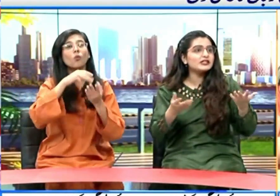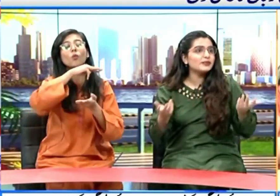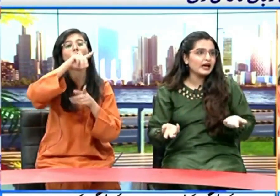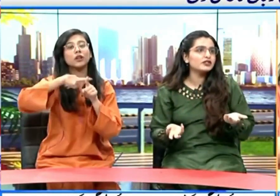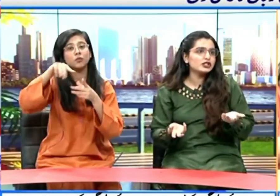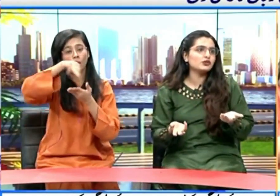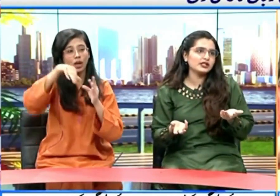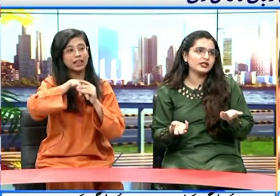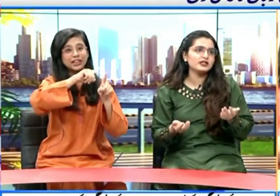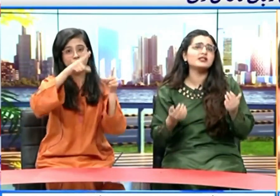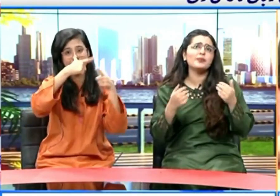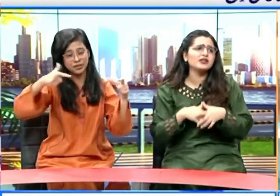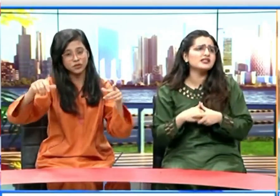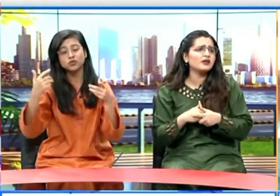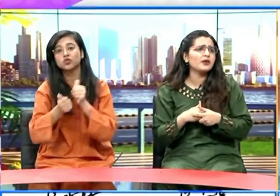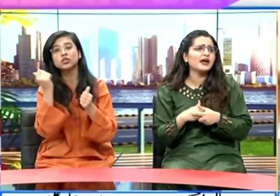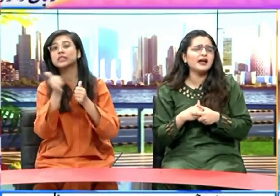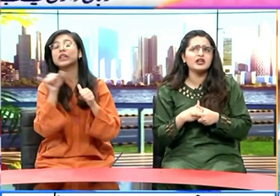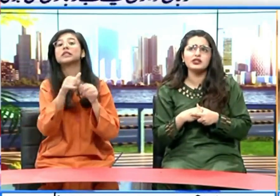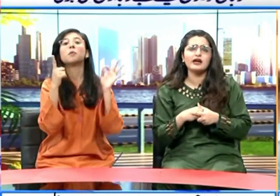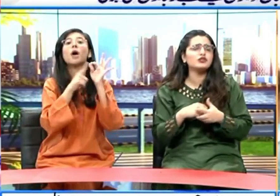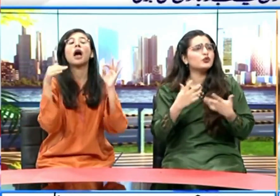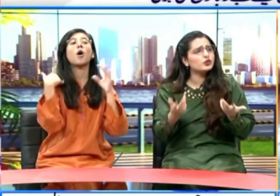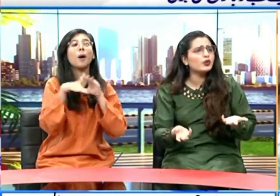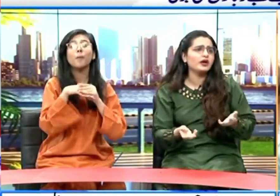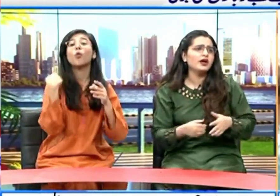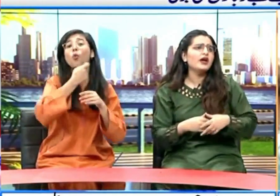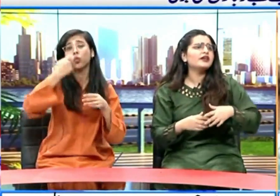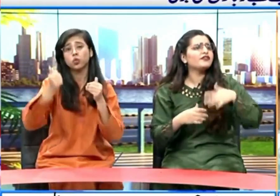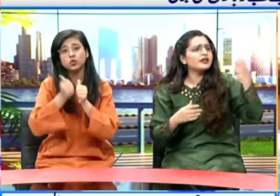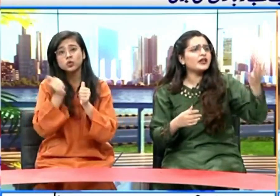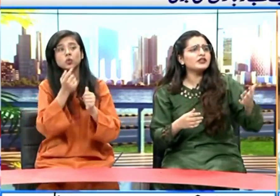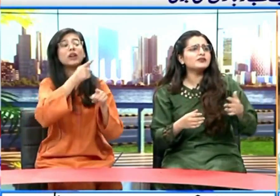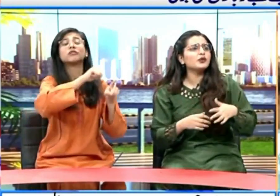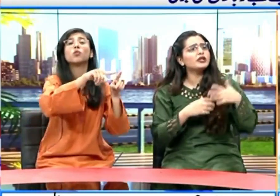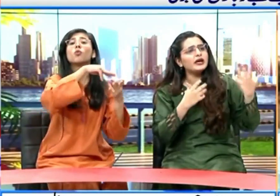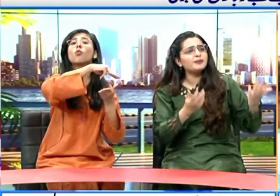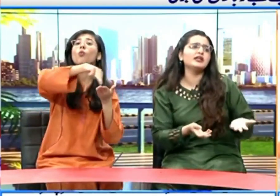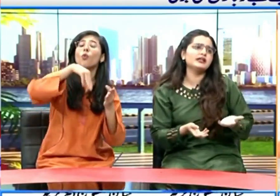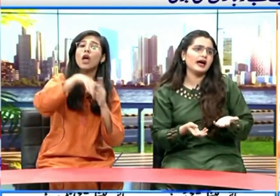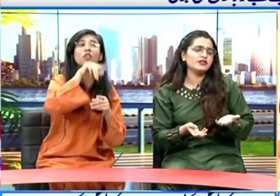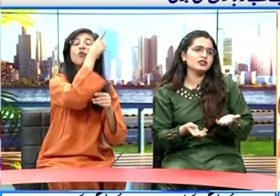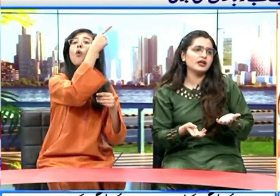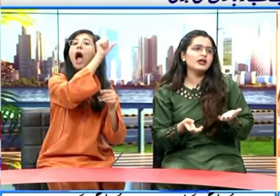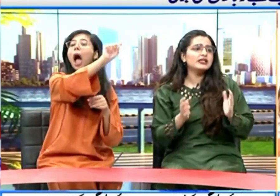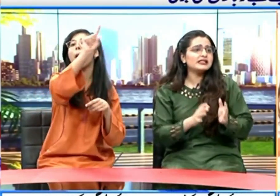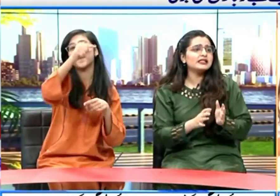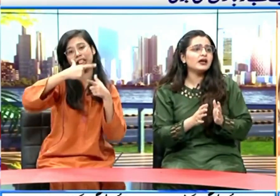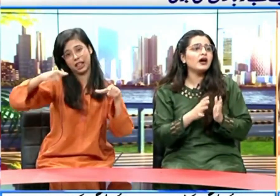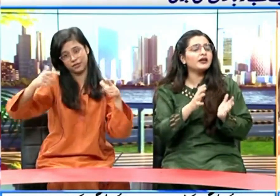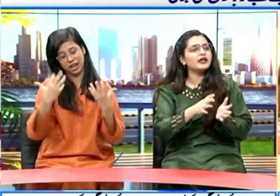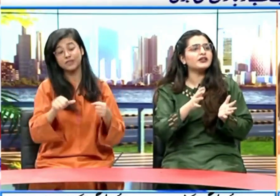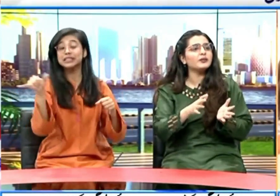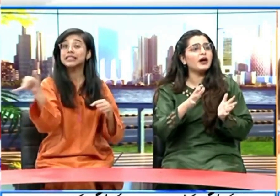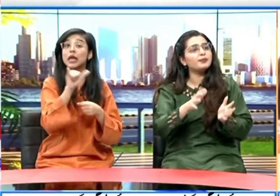کنٹریز میں لینگویجز یوز کرتے ہیں, جیسے پاکستان میں ہماری نیشنل لینگویج اردو ہے, ڈفرینٹ کنٹریز میں ان کی اپنی لینگویجز ہیں, اسی طرح